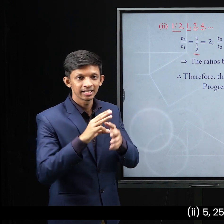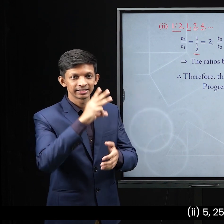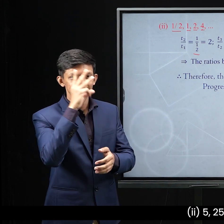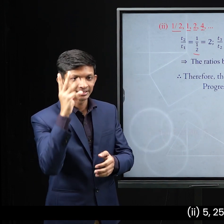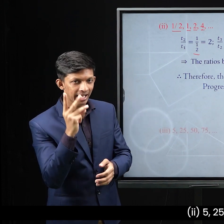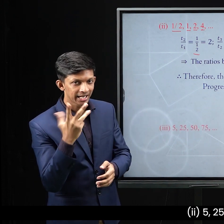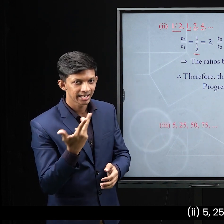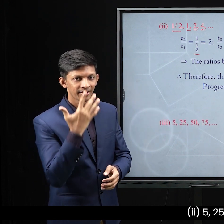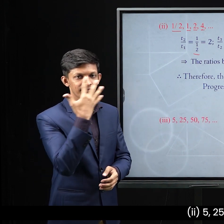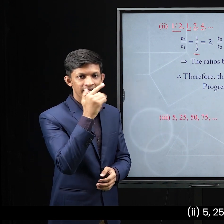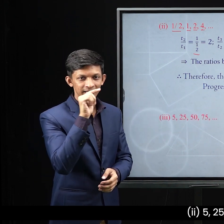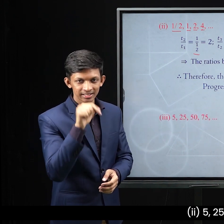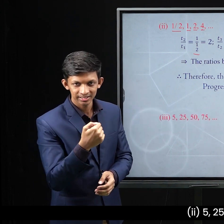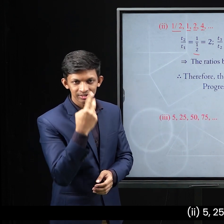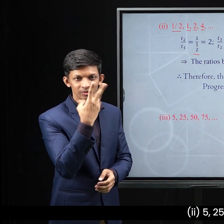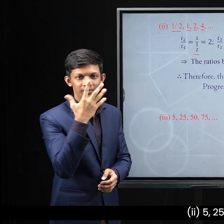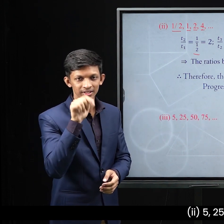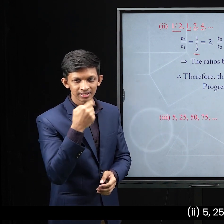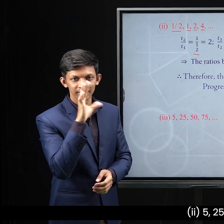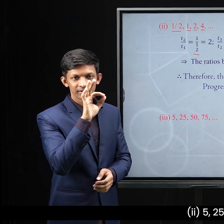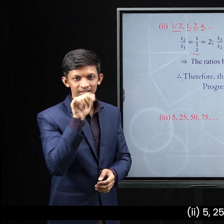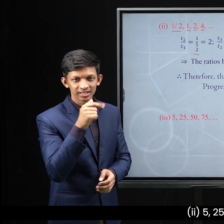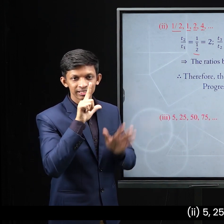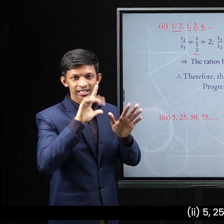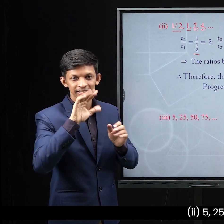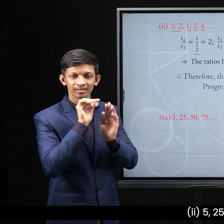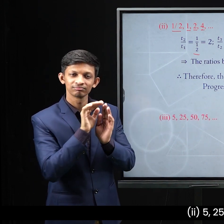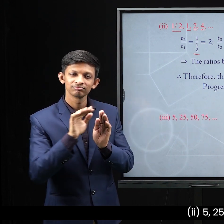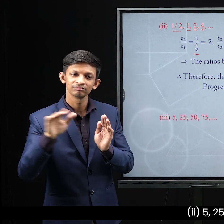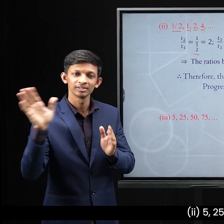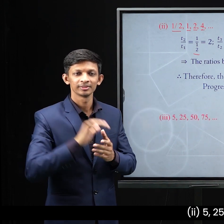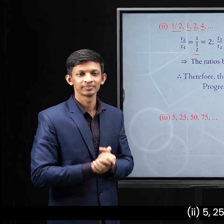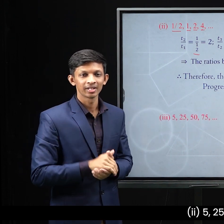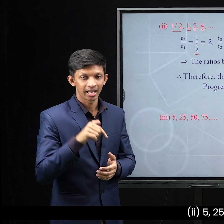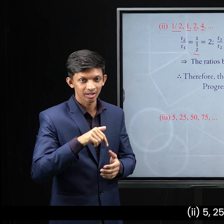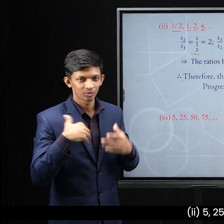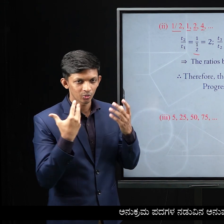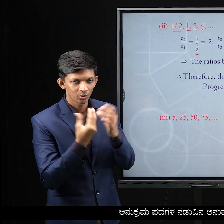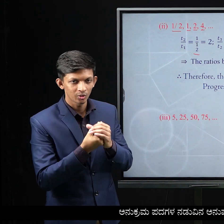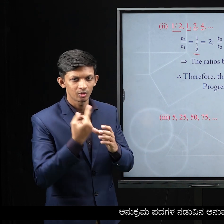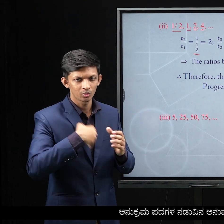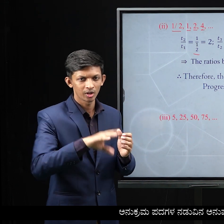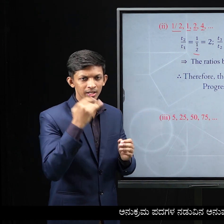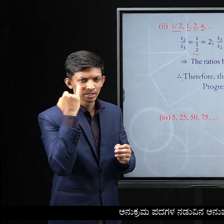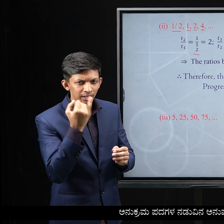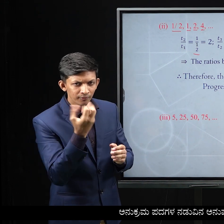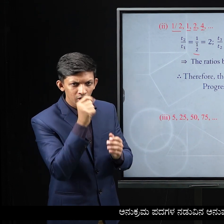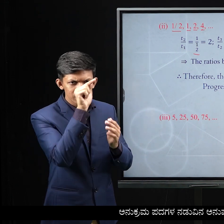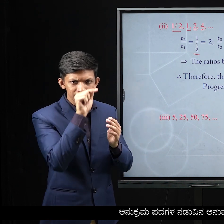ಅನುಕ್ರಮ 3 5, 25, 50, 75. ಅನುಕ್ರಮ ಪದಗಳ ನಡುವಿನ